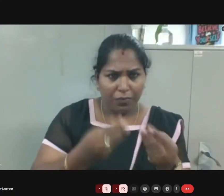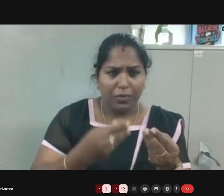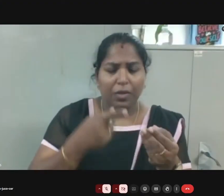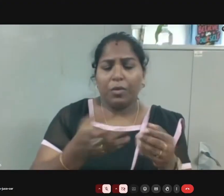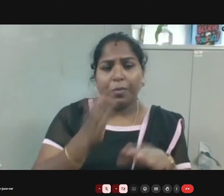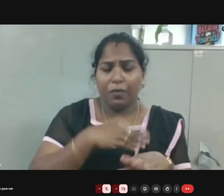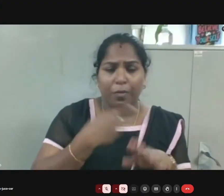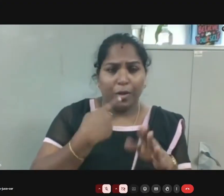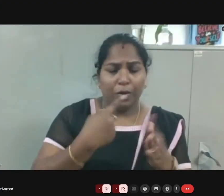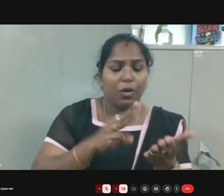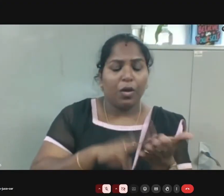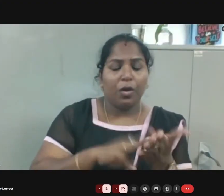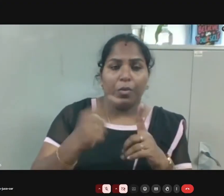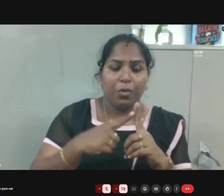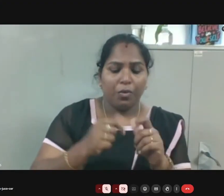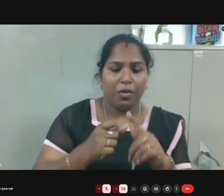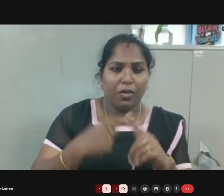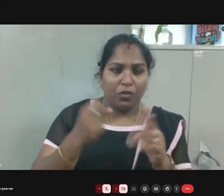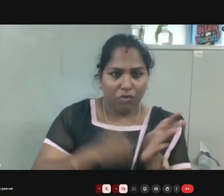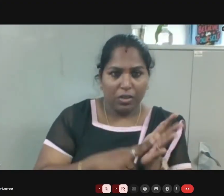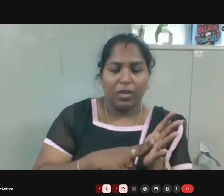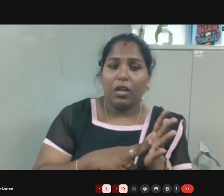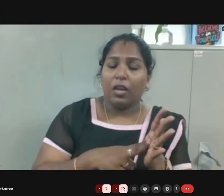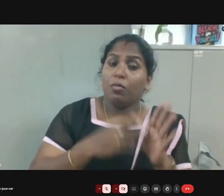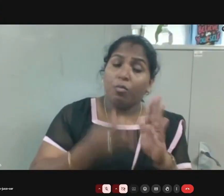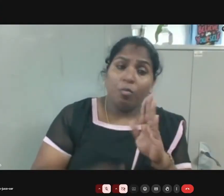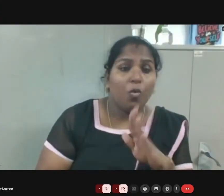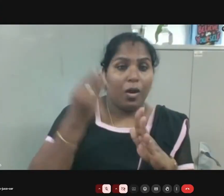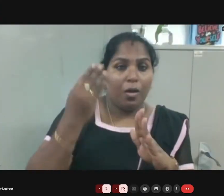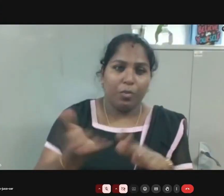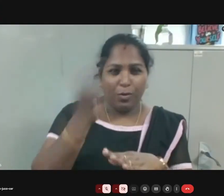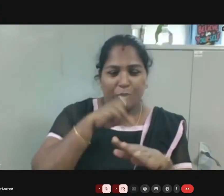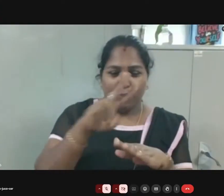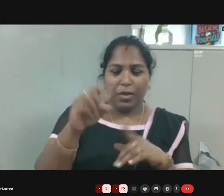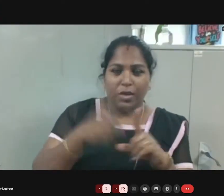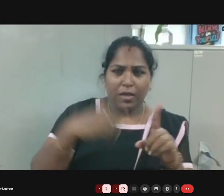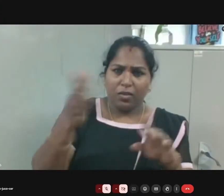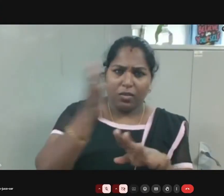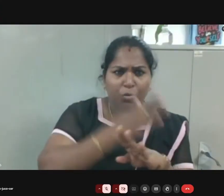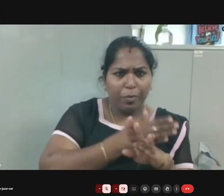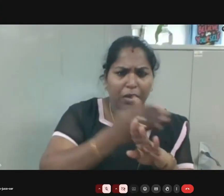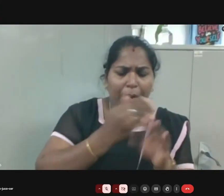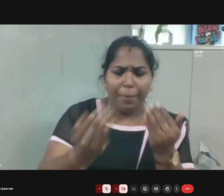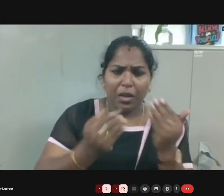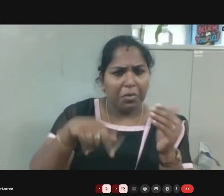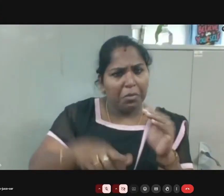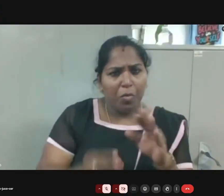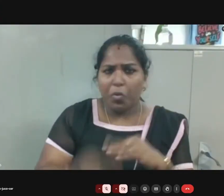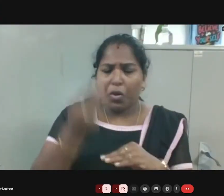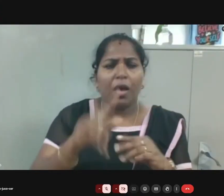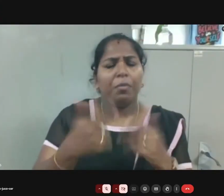മ്യൂട്ടേഷൻ കേസസ് വളരെ കൂടുതലല്ലേ? ഇപ്പൊ കമ്പാരിറ്റീവ്ലി ഒരു 20 years മുന്നേ എടുത്ത് നോക്കുമ്പോൾ ഇപ്പൊ നിറയെ കേസസ് ഇതുപോലെ വരുന്നുണ്ട്. അപ്പം